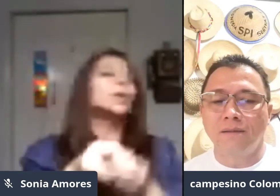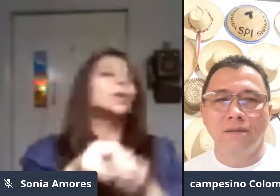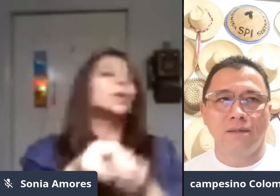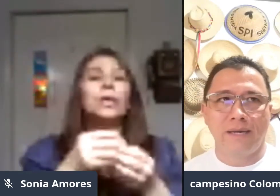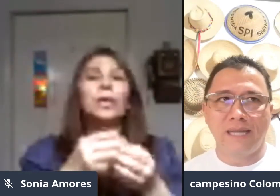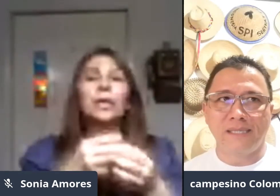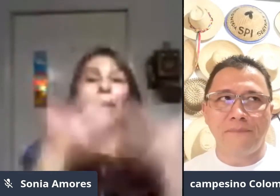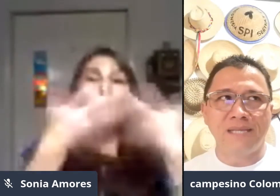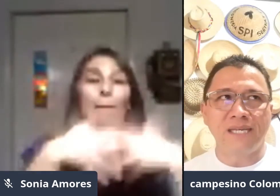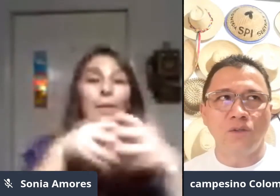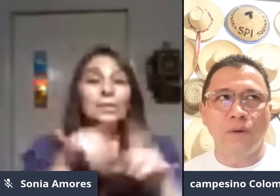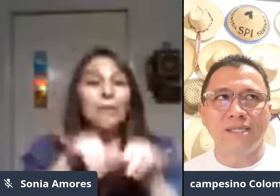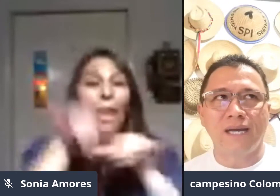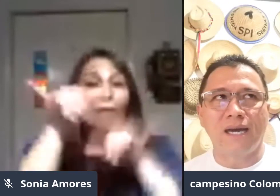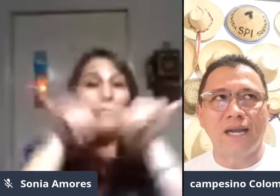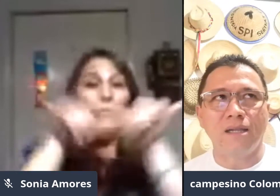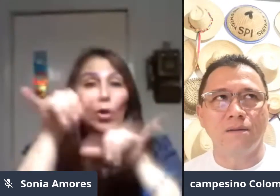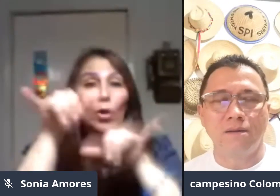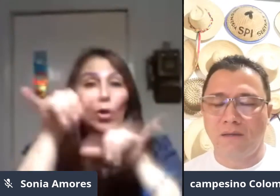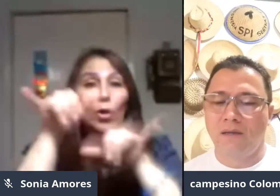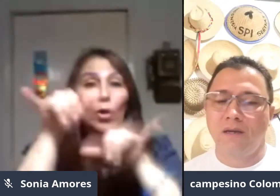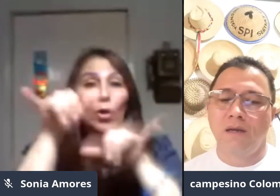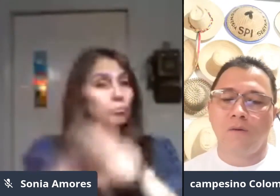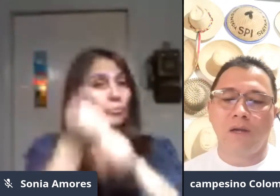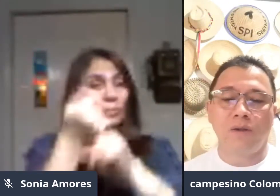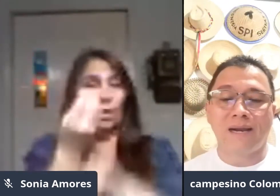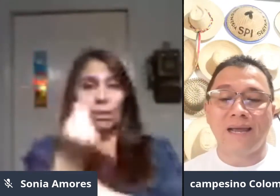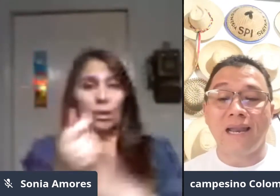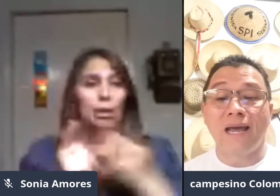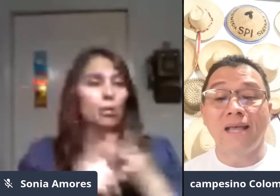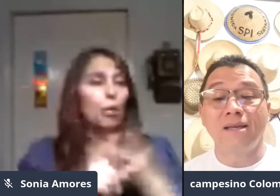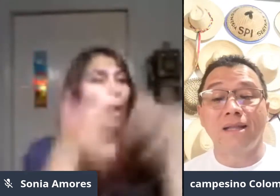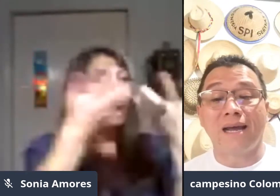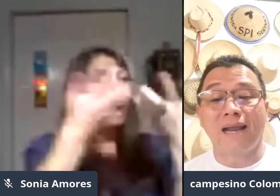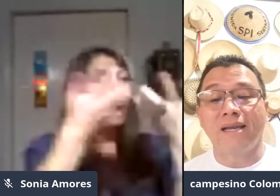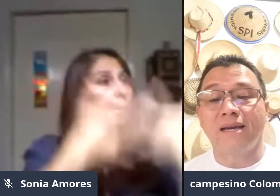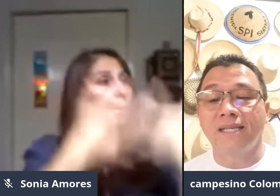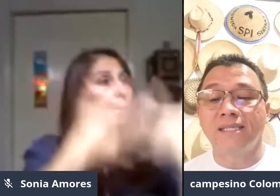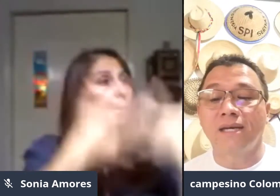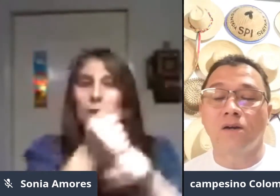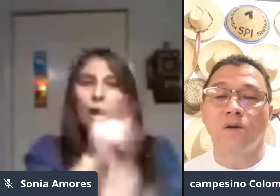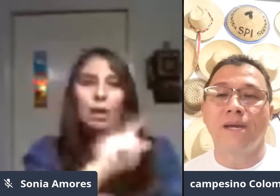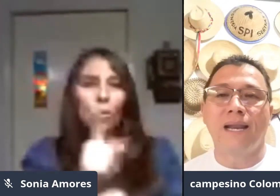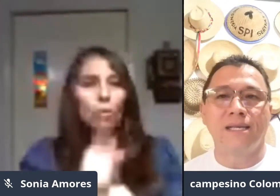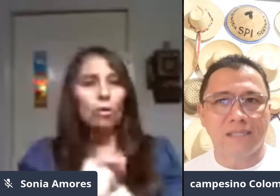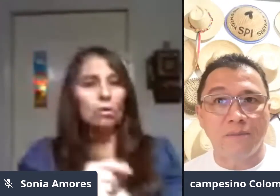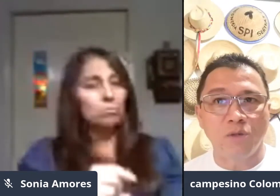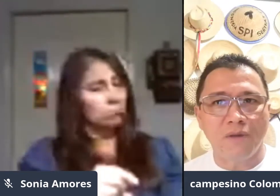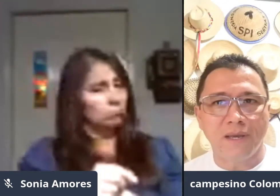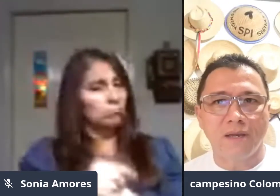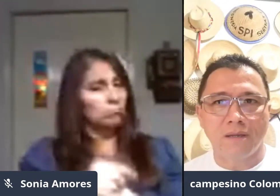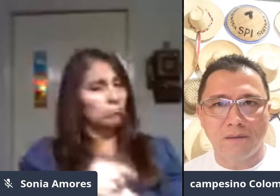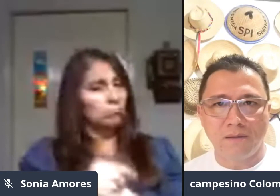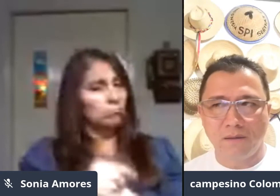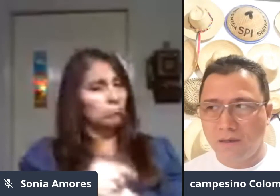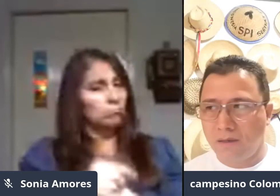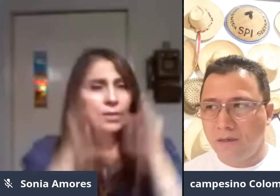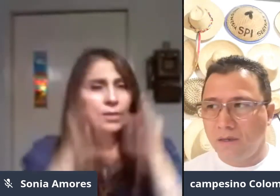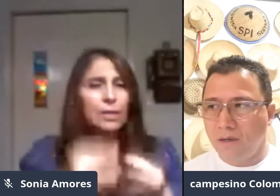ganando, que las empresas no están ganando. Cuando la real crisis económica la estamos